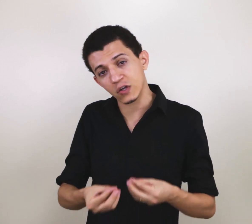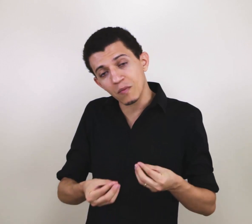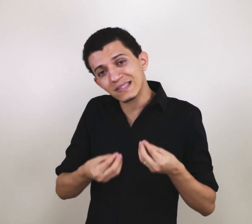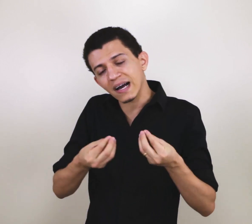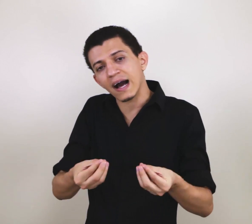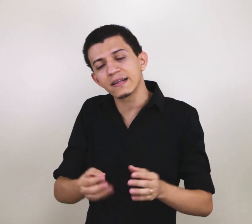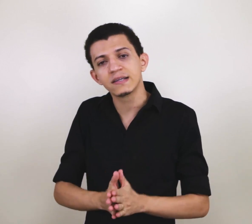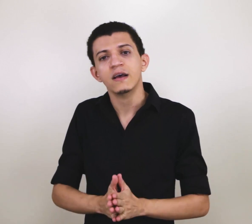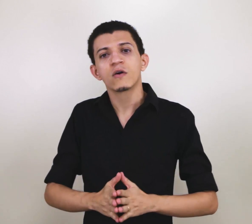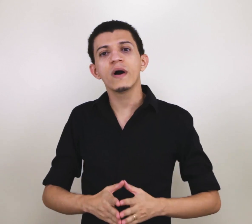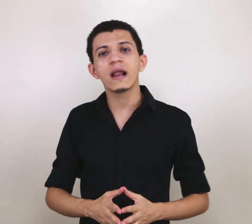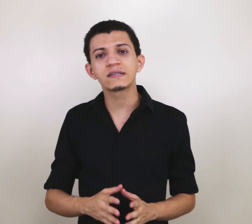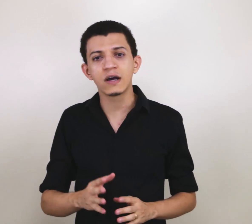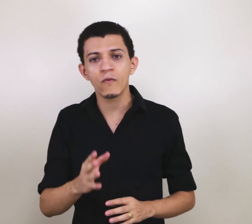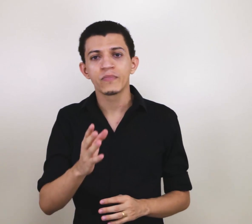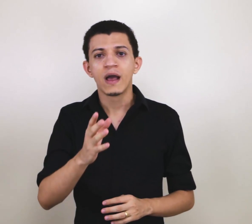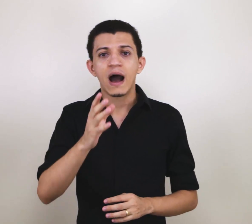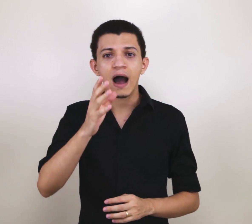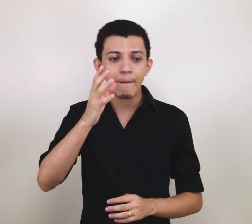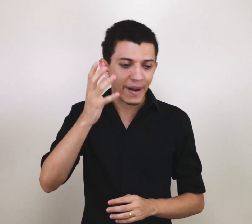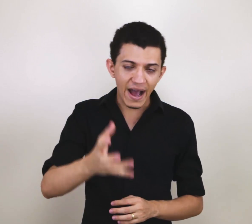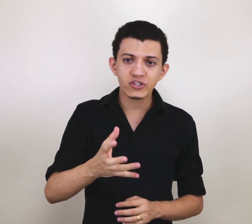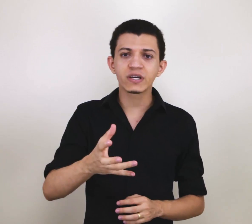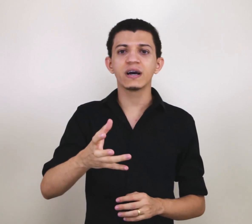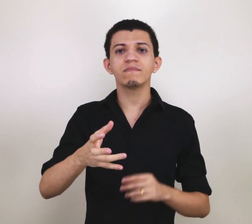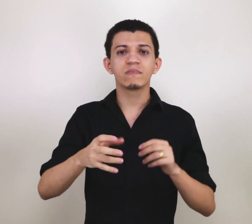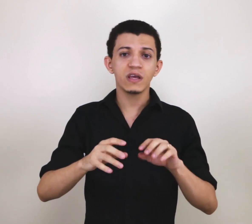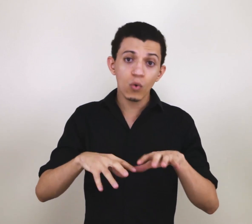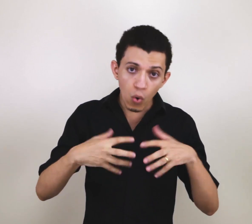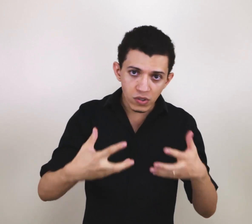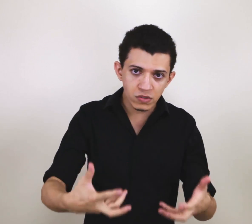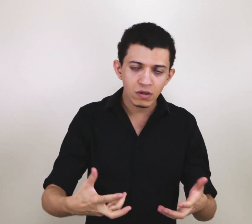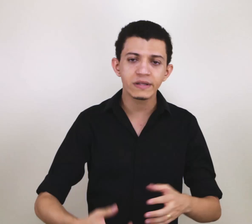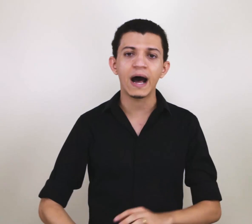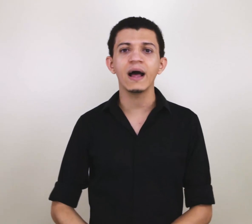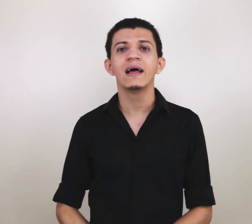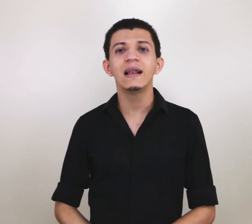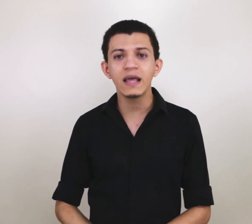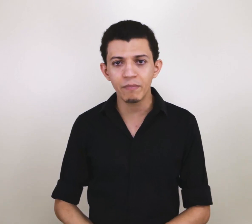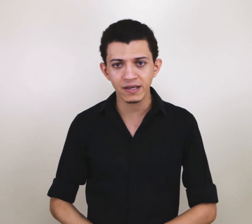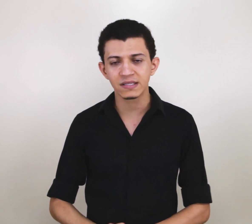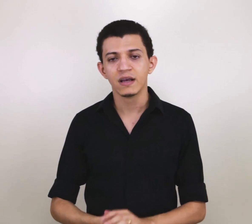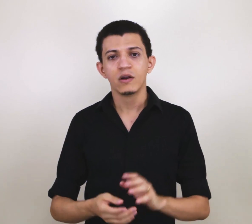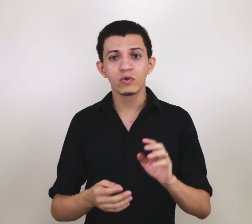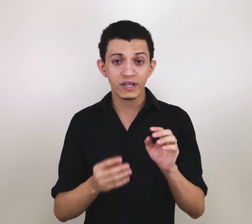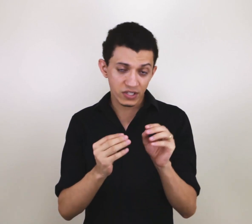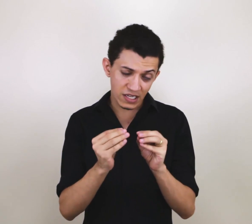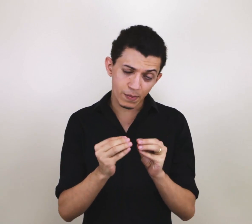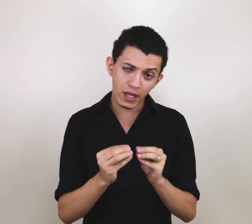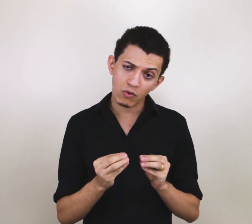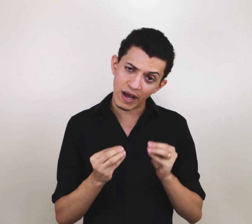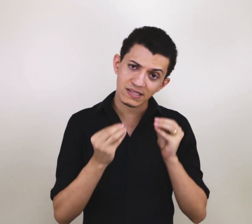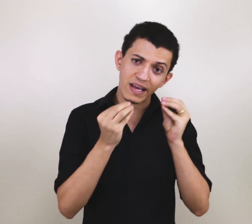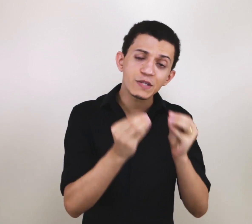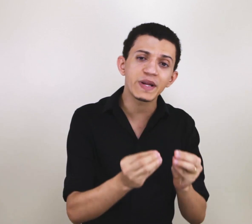algumas sacadas com relação à prática e o uso da Libras no que diz respeito às